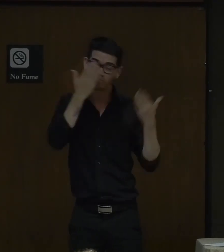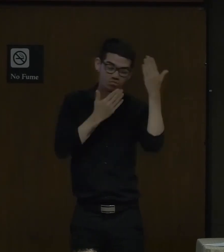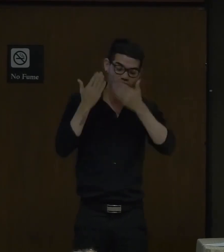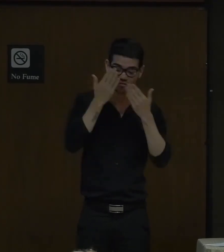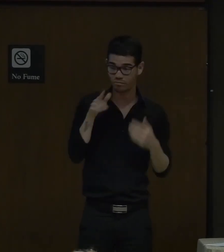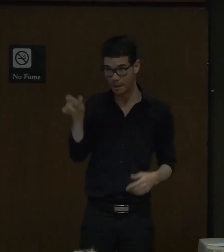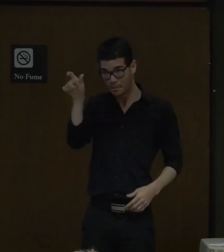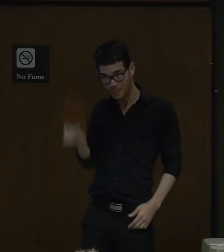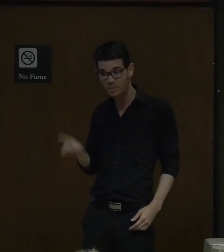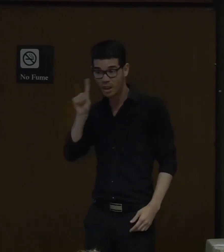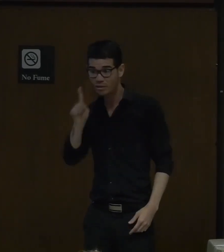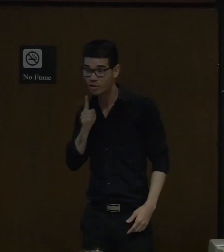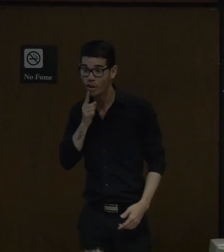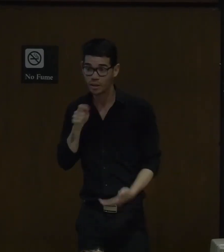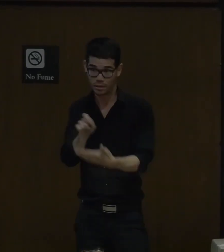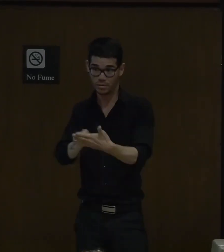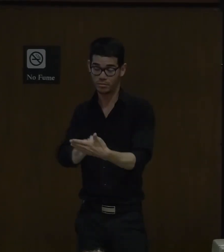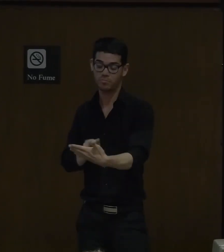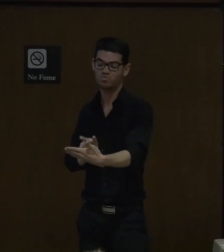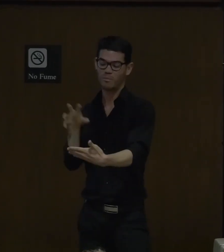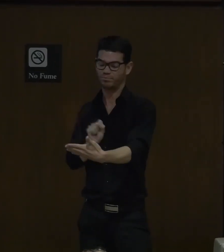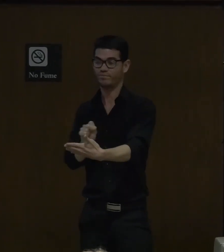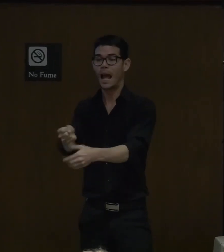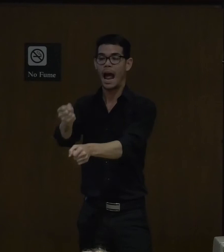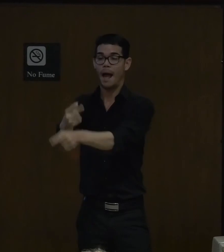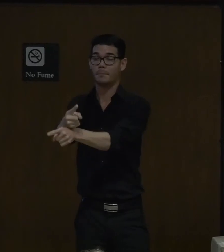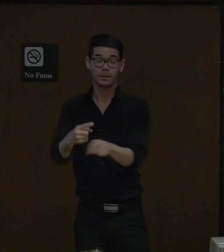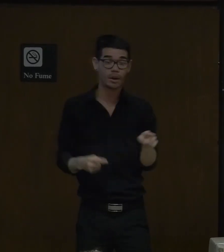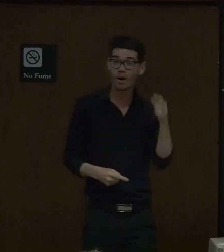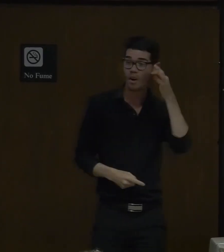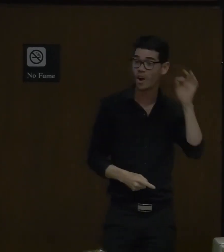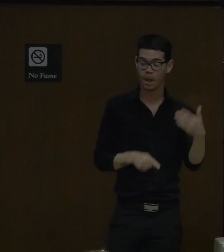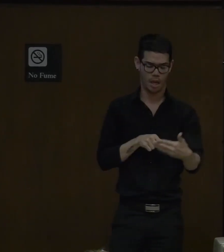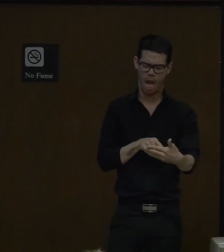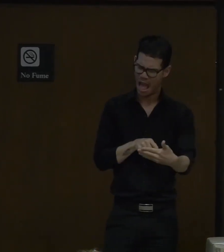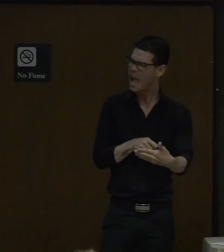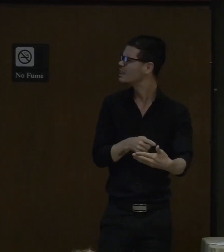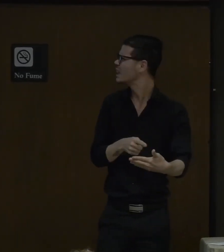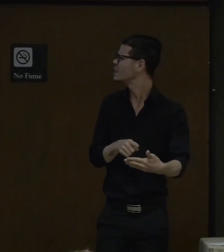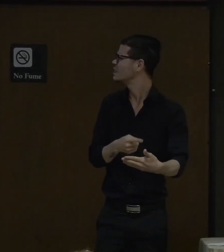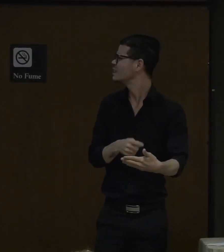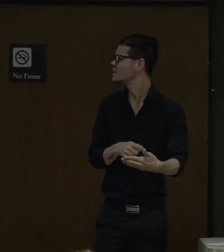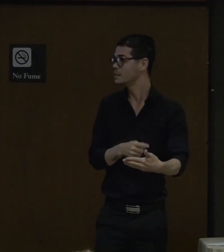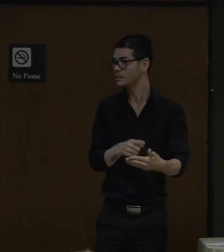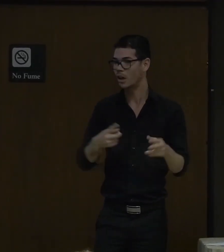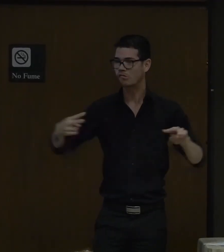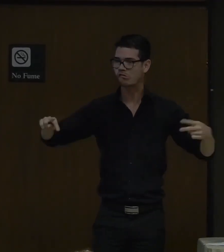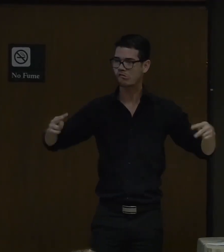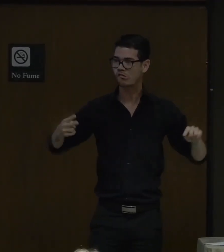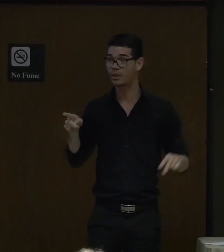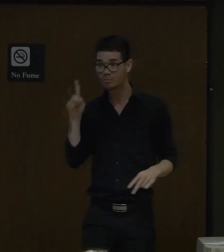personas oyentes. Estamos hablando de que para ciertos pares de palabras contestaban un poco más lento que a otros pares de